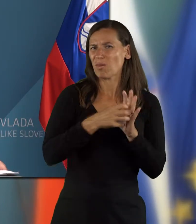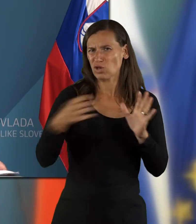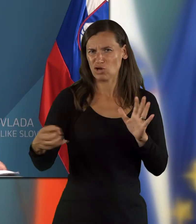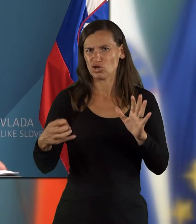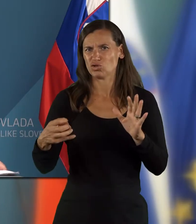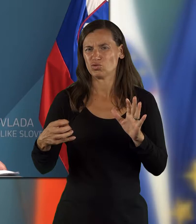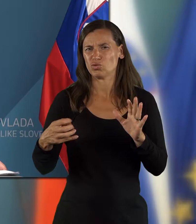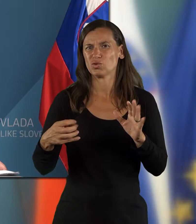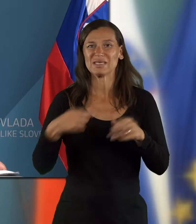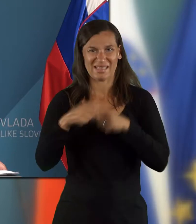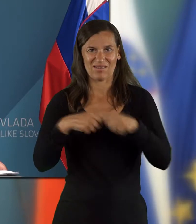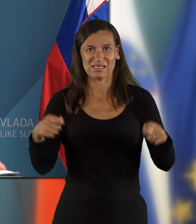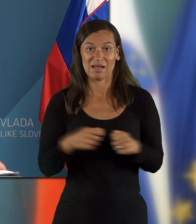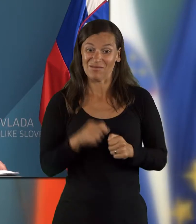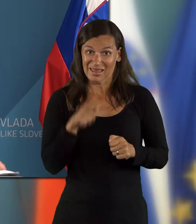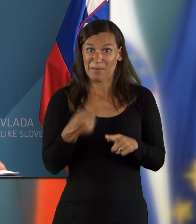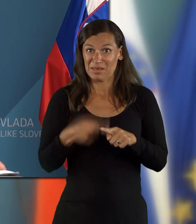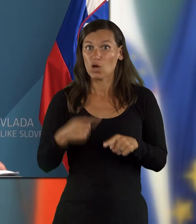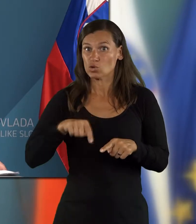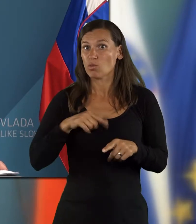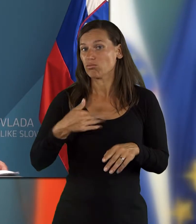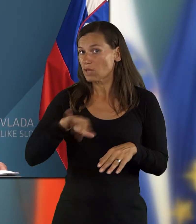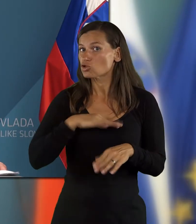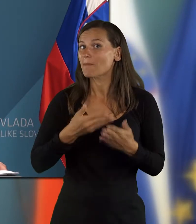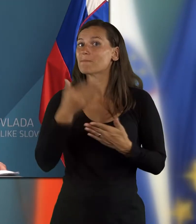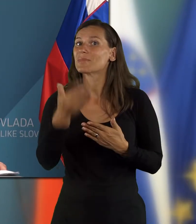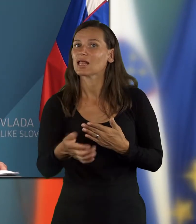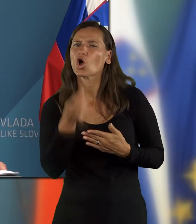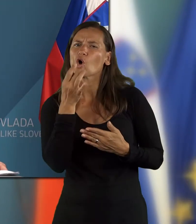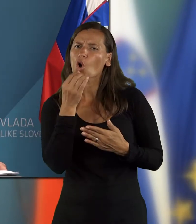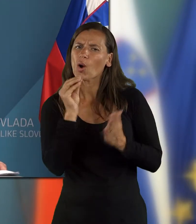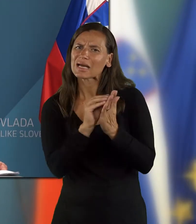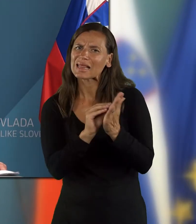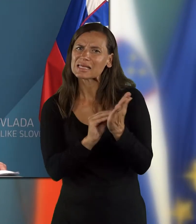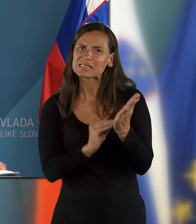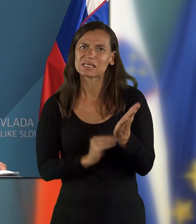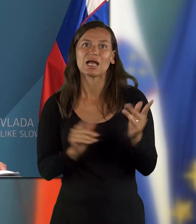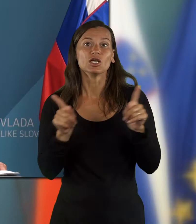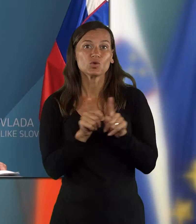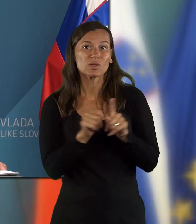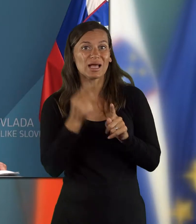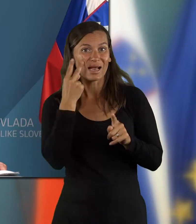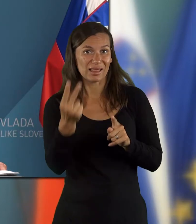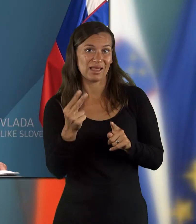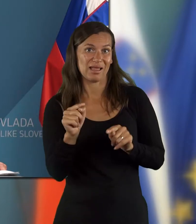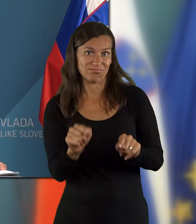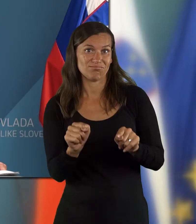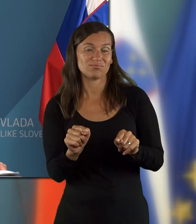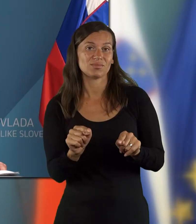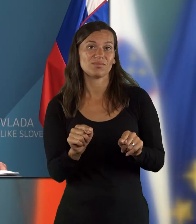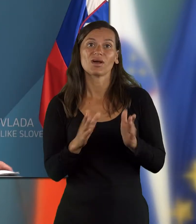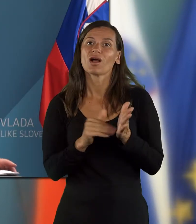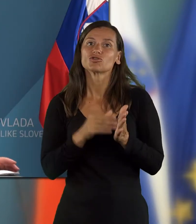tem delu smo naš predlog konkretizirali, prav tako smo ga konkretizirali glede